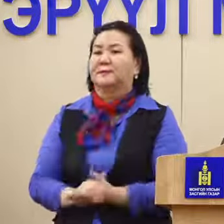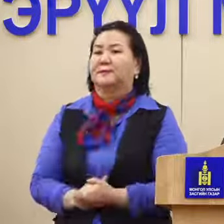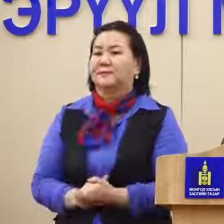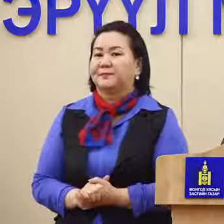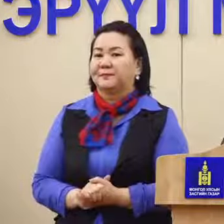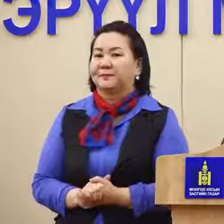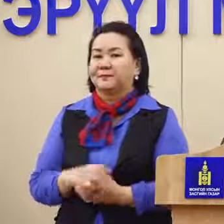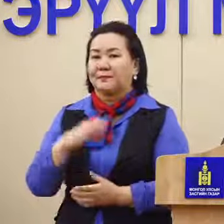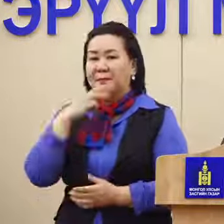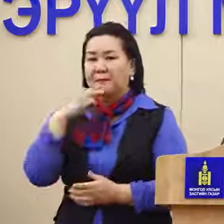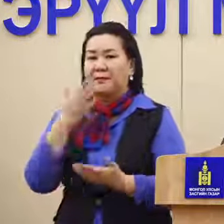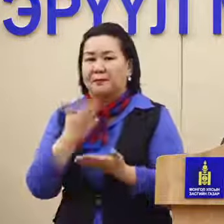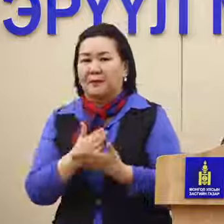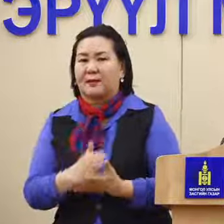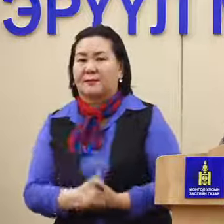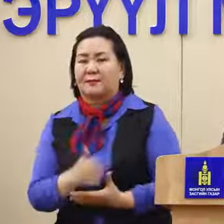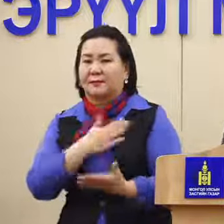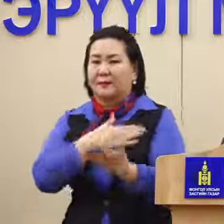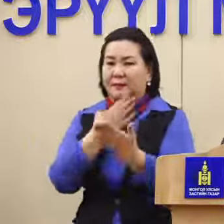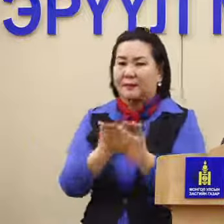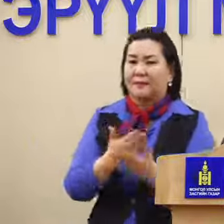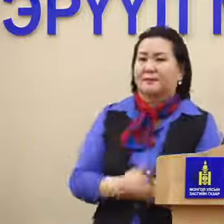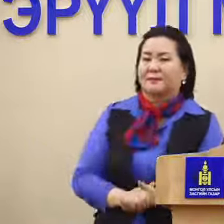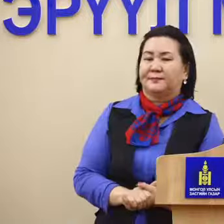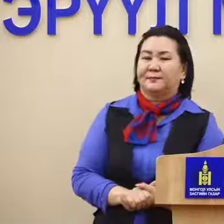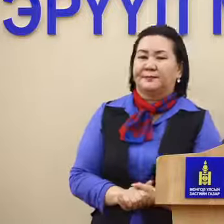За ийм мэдээтэй байна өнөөдөр. Баярлалаа.